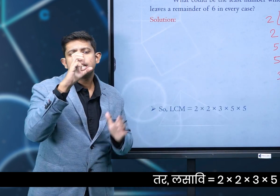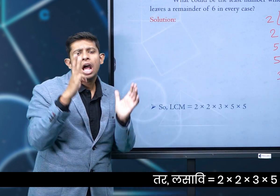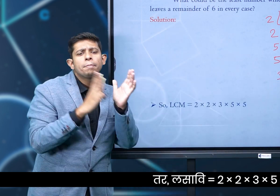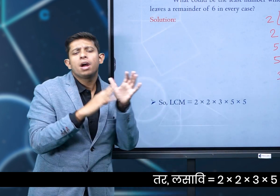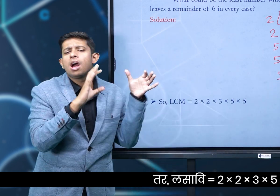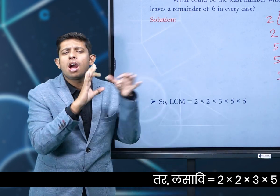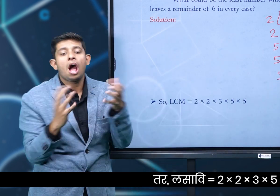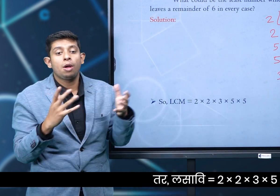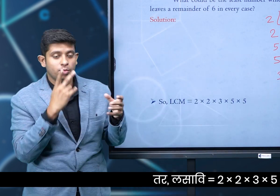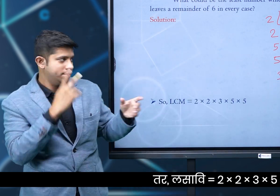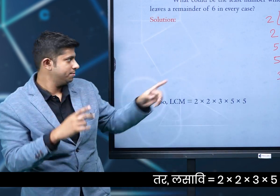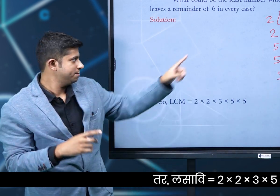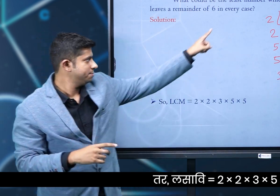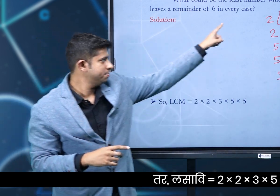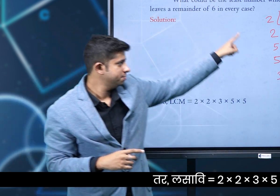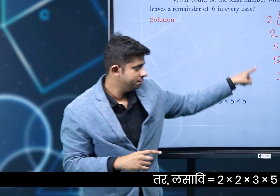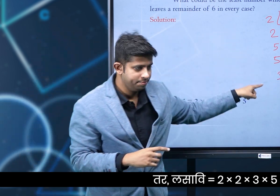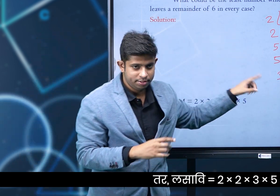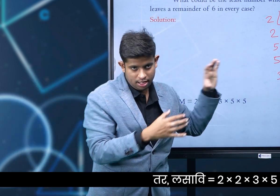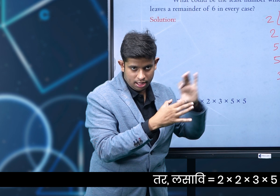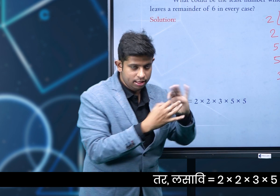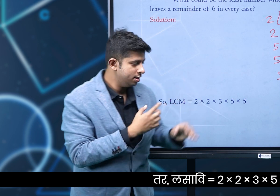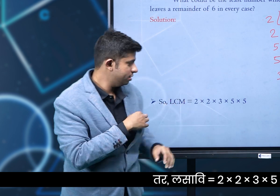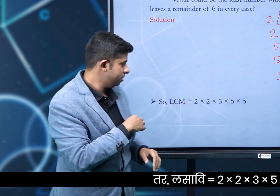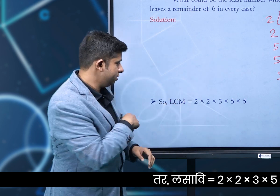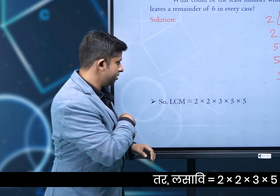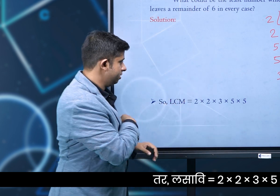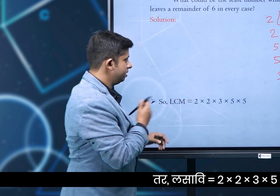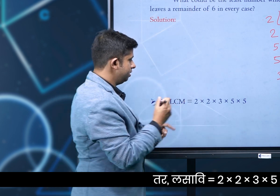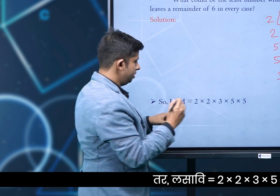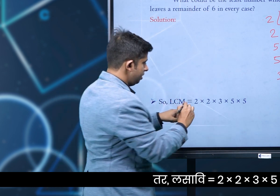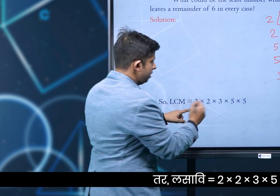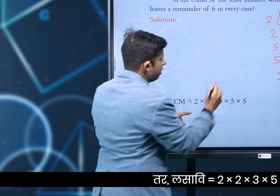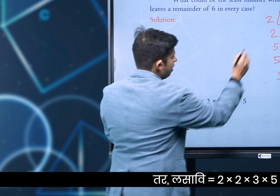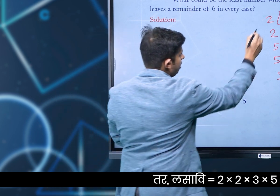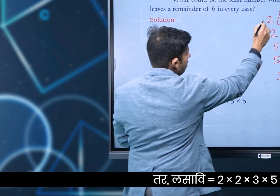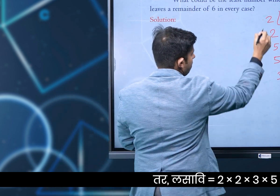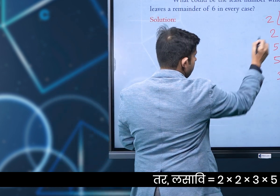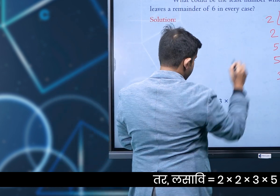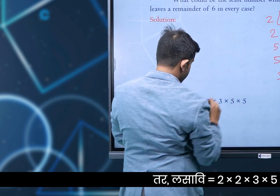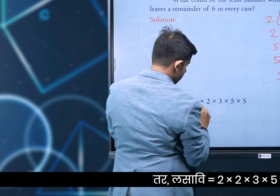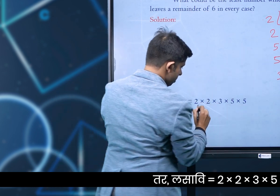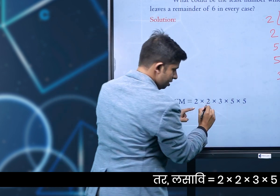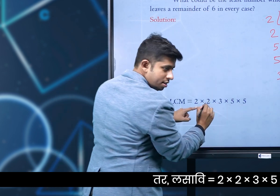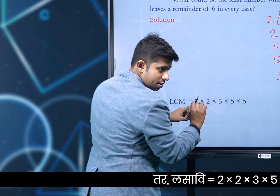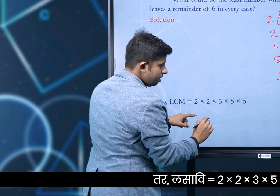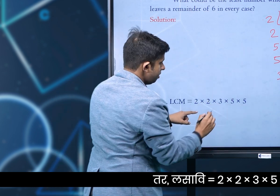तर लसावी बरोबर 2 × 2 × 3 × 5 × 5.